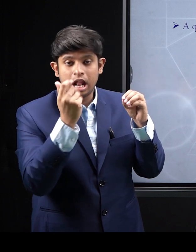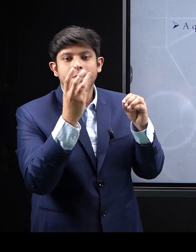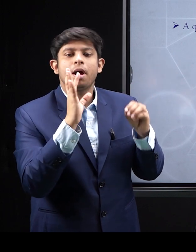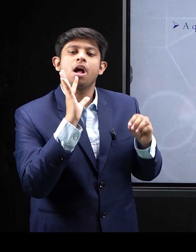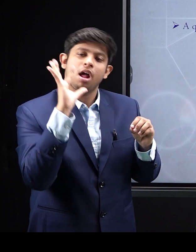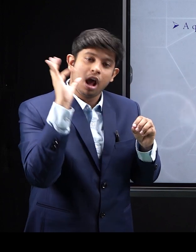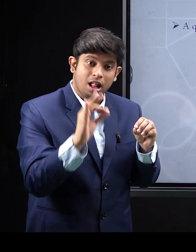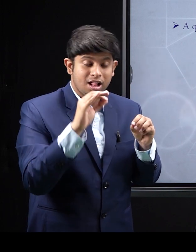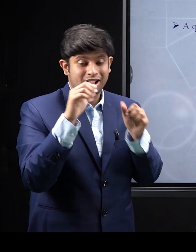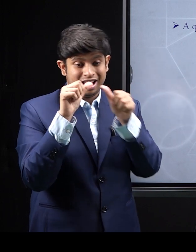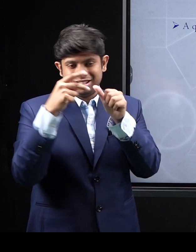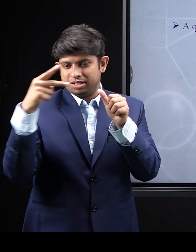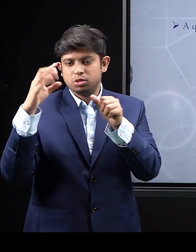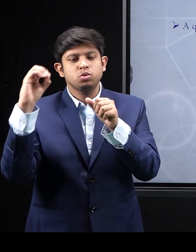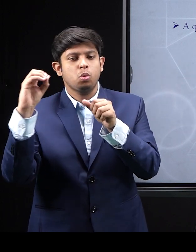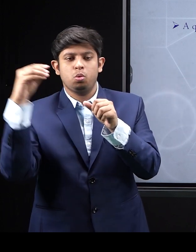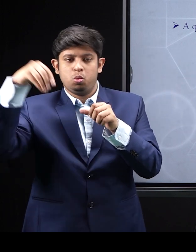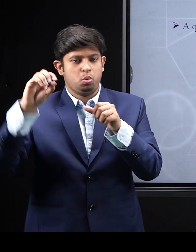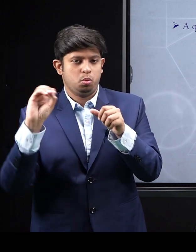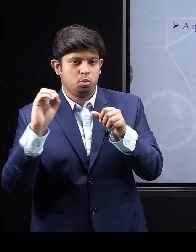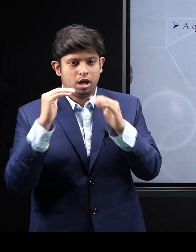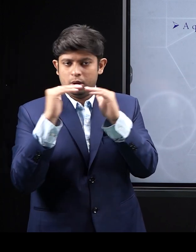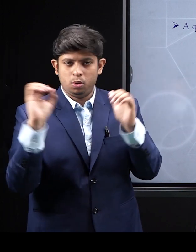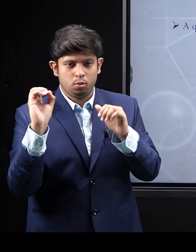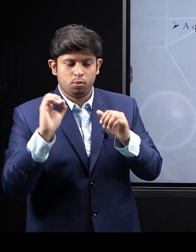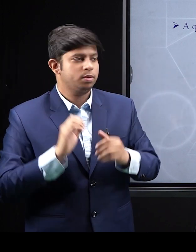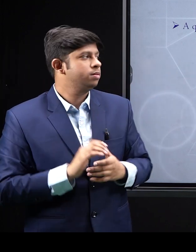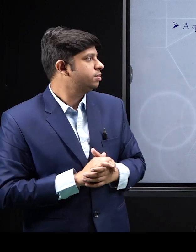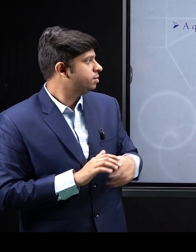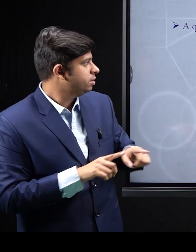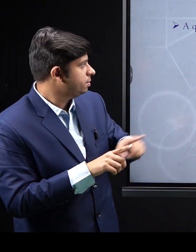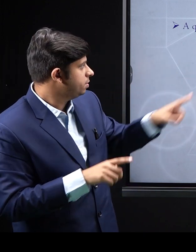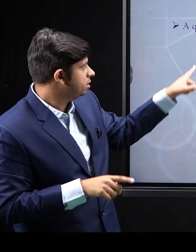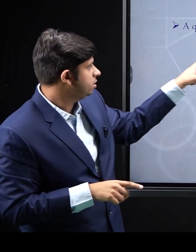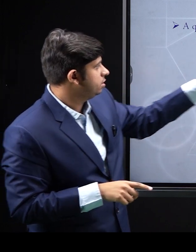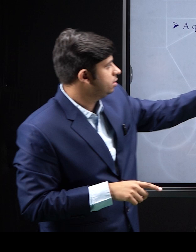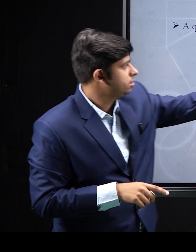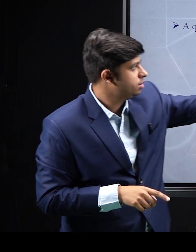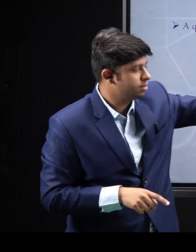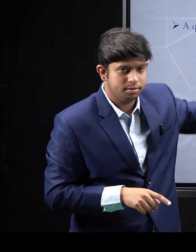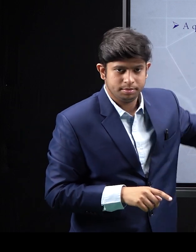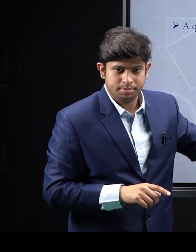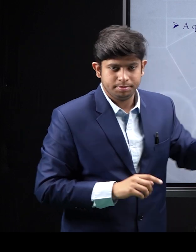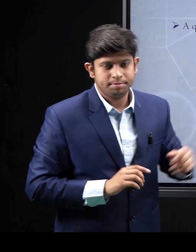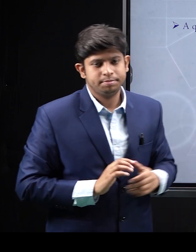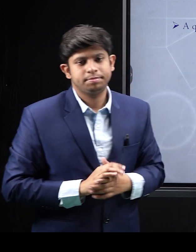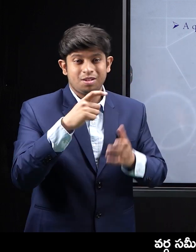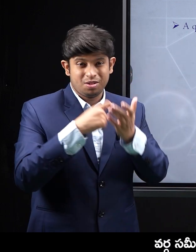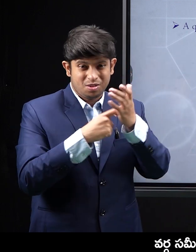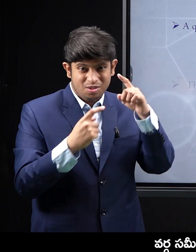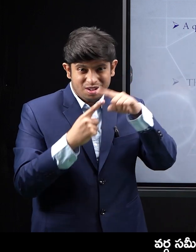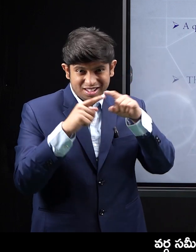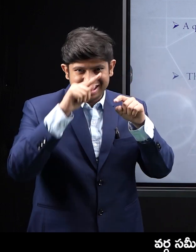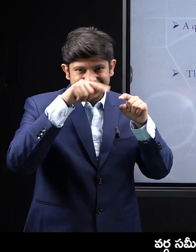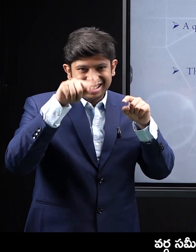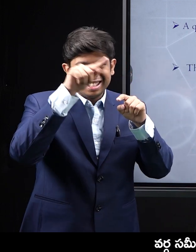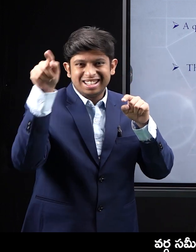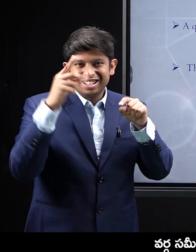a, b, c వాస్తవ సంఖ్యలు. a ≠ 0. వర్గ సమీకరణం యొక్క